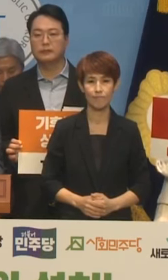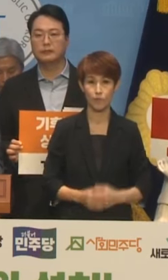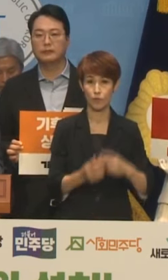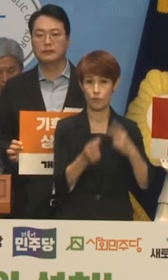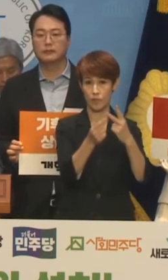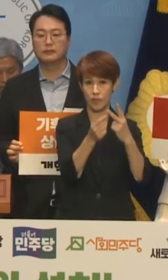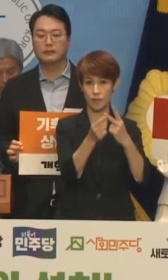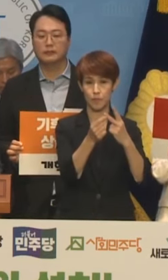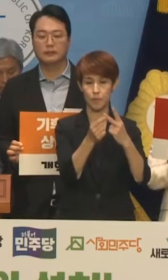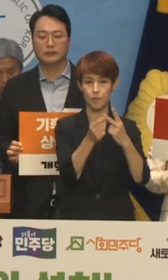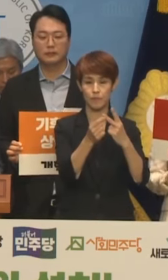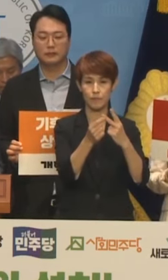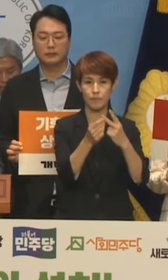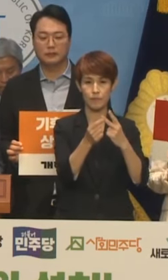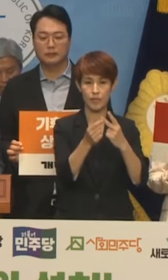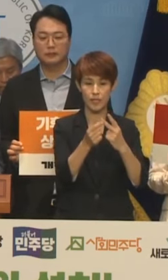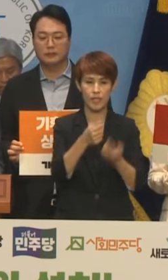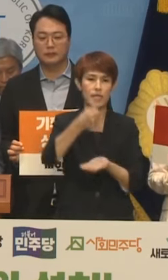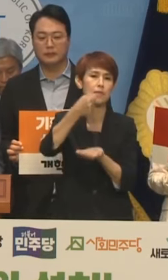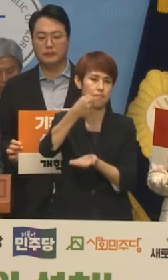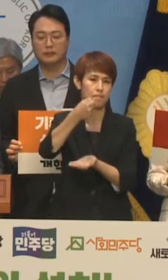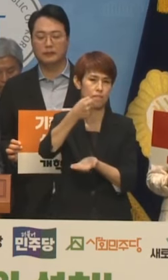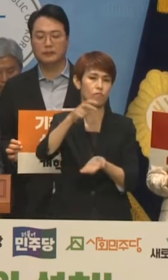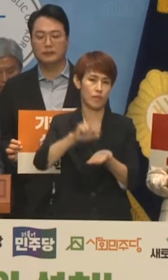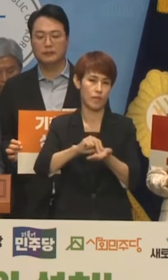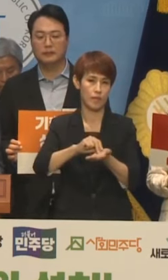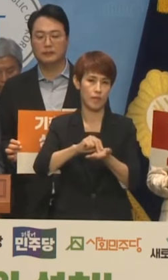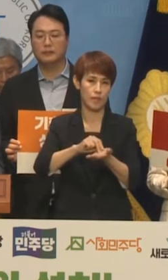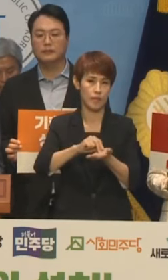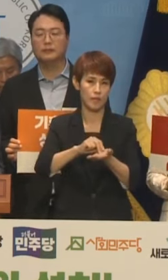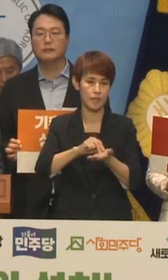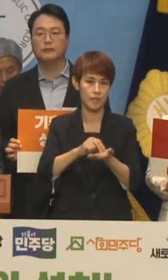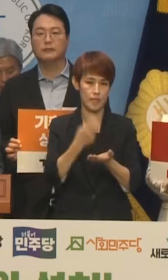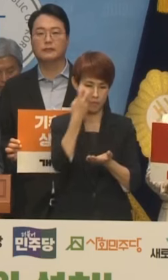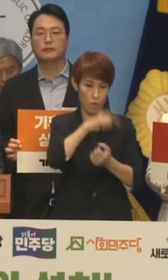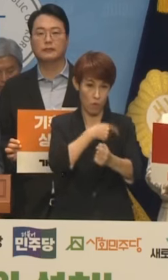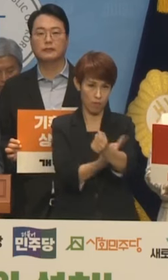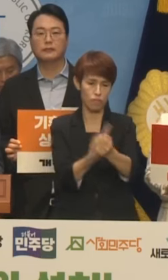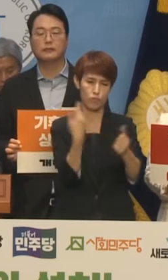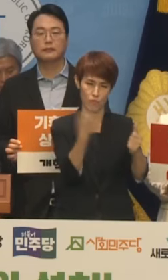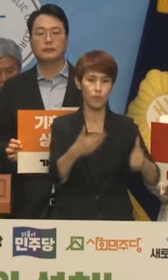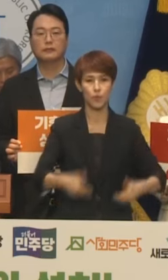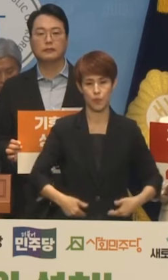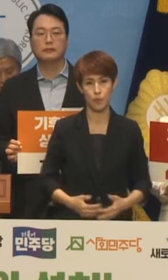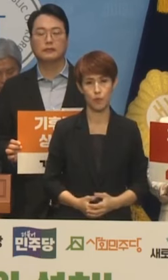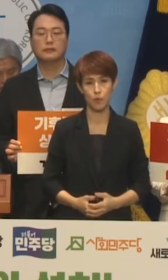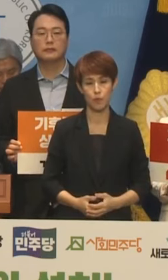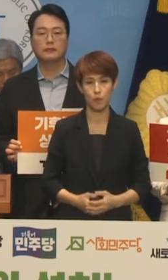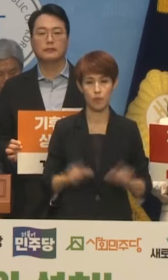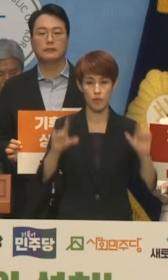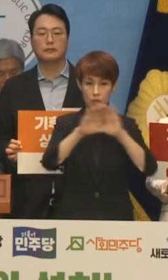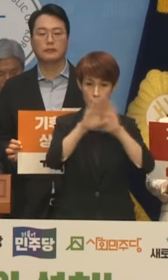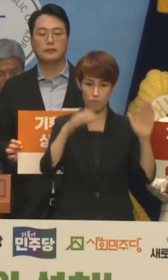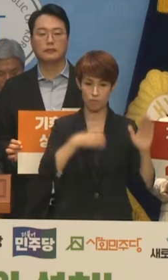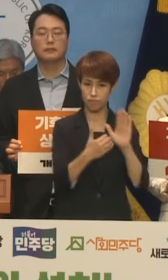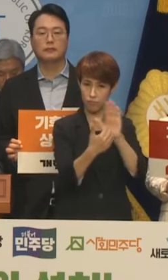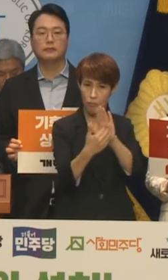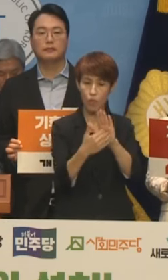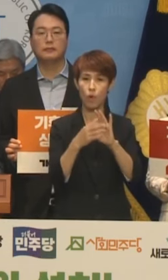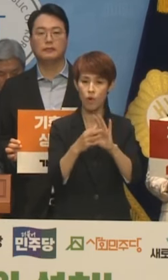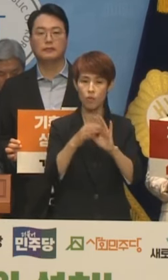둘째, 기후대응 기금에 대한 예결산 심의권이 부여되어야 합니다. 현재 기후대응 기금에